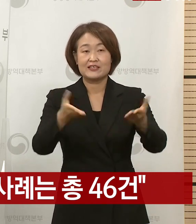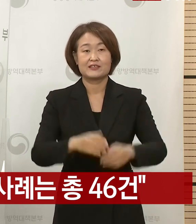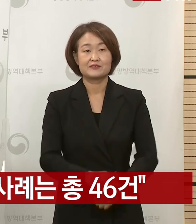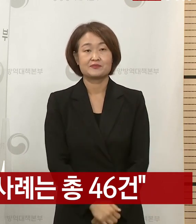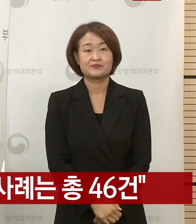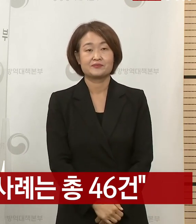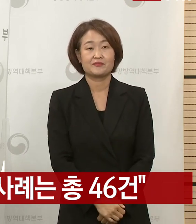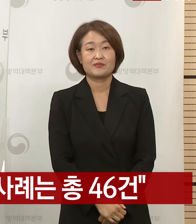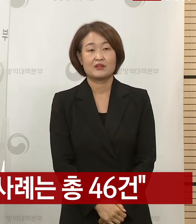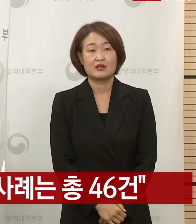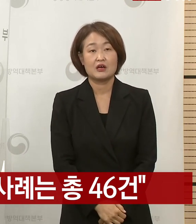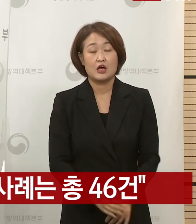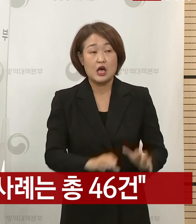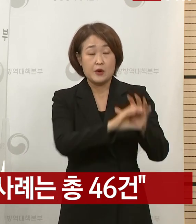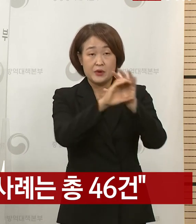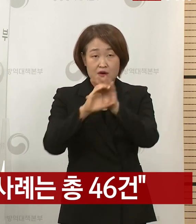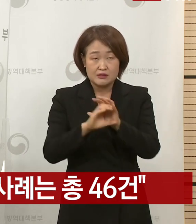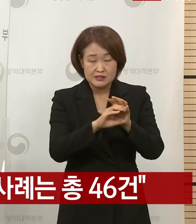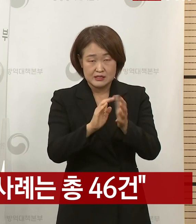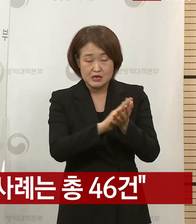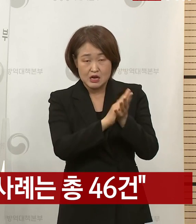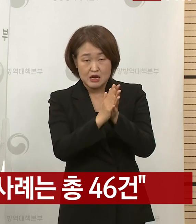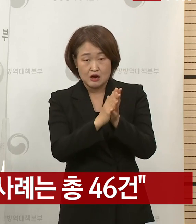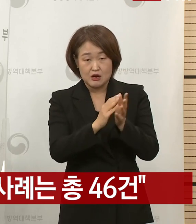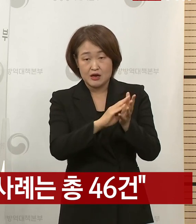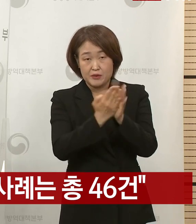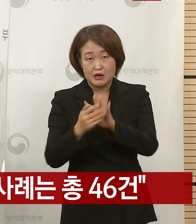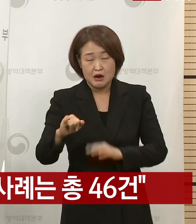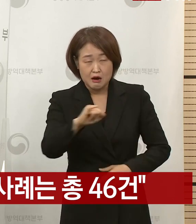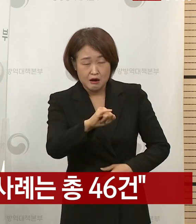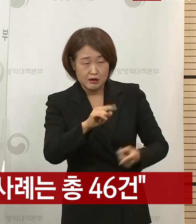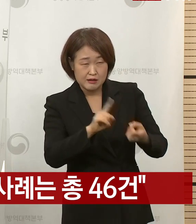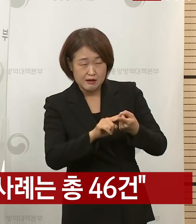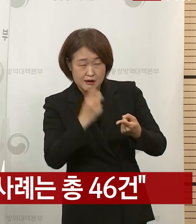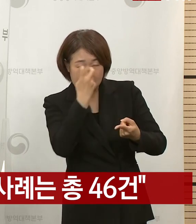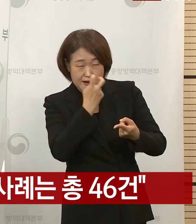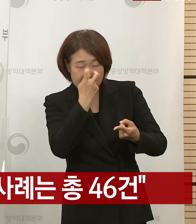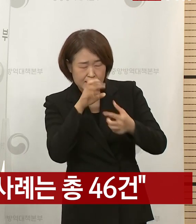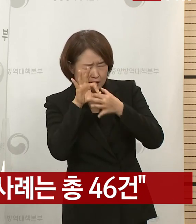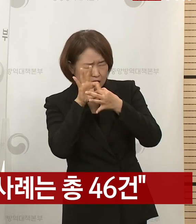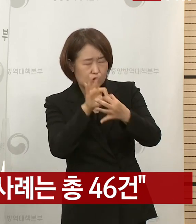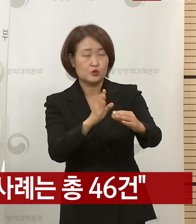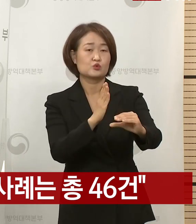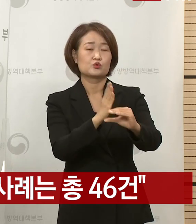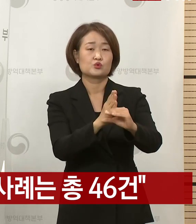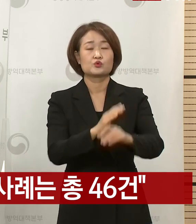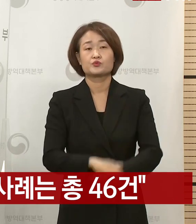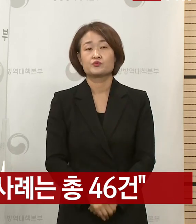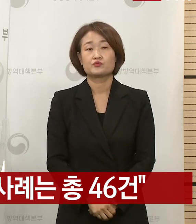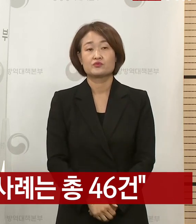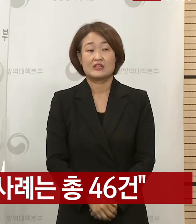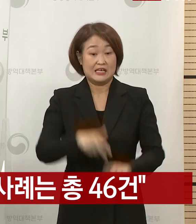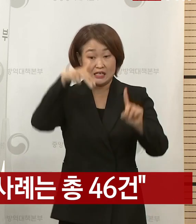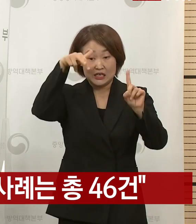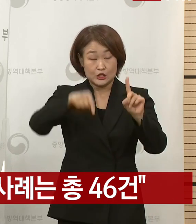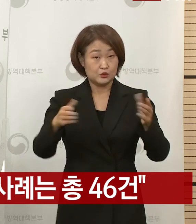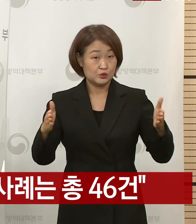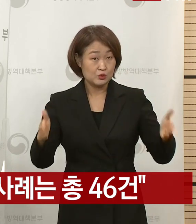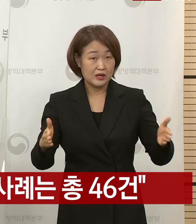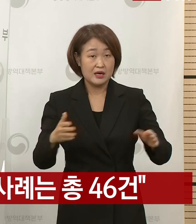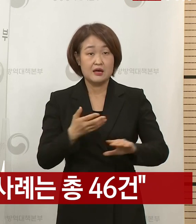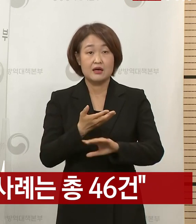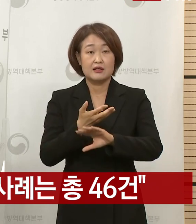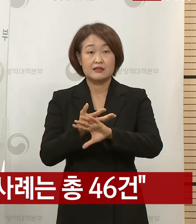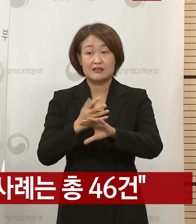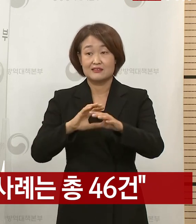방역당국은 변이 바이러스 감시 강화를 위해 관련된 분석을 지속하고 있습니다. 지난 일주일간 외국의